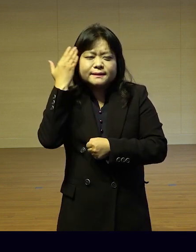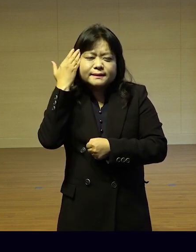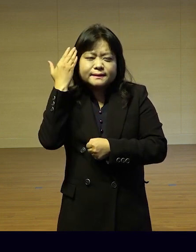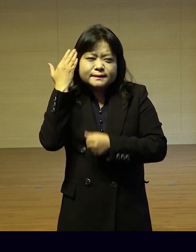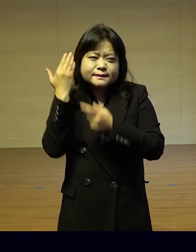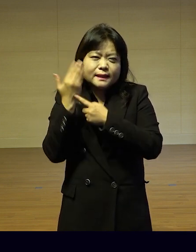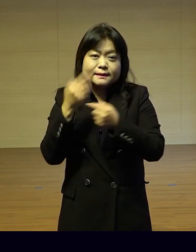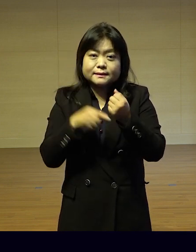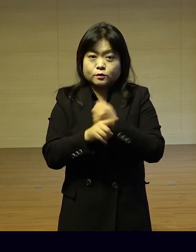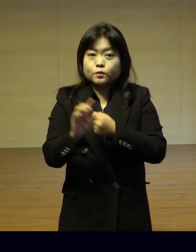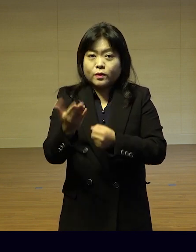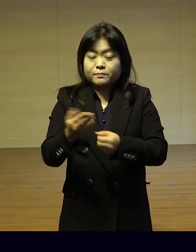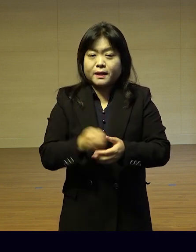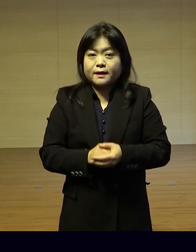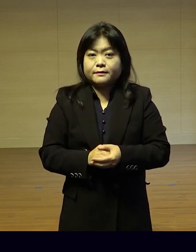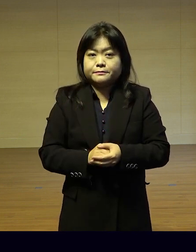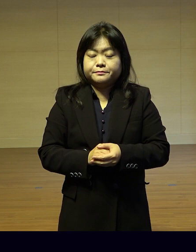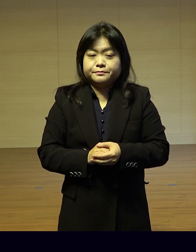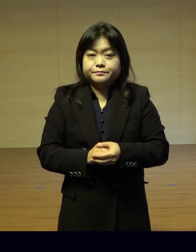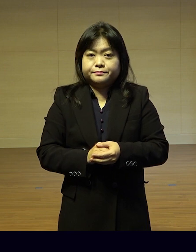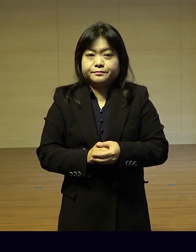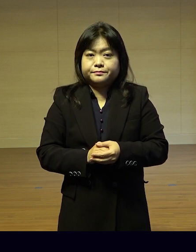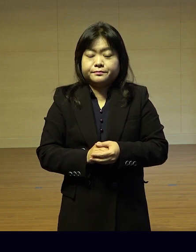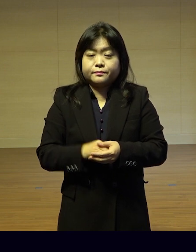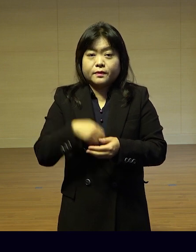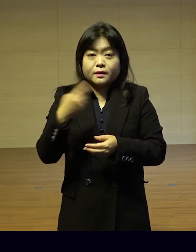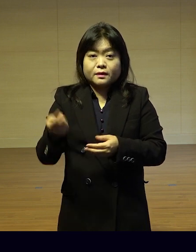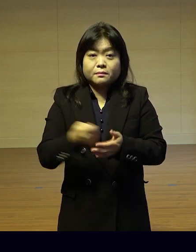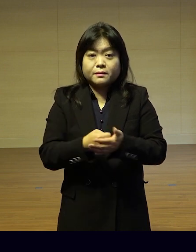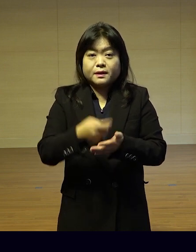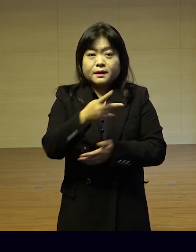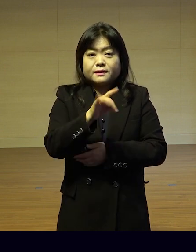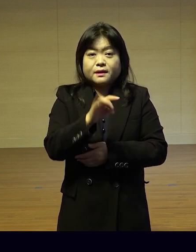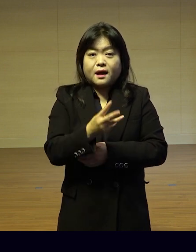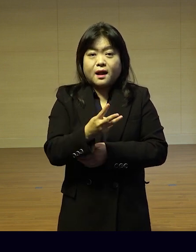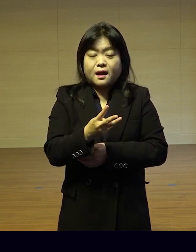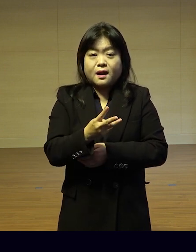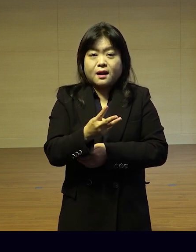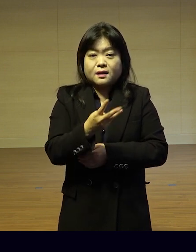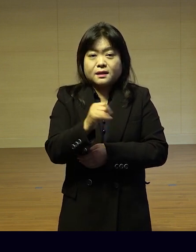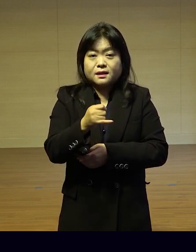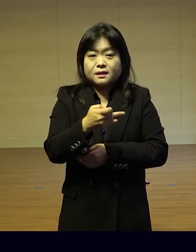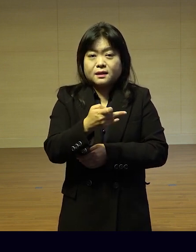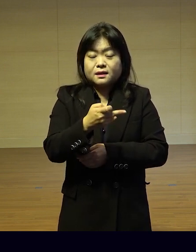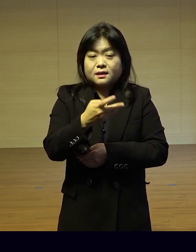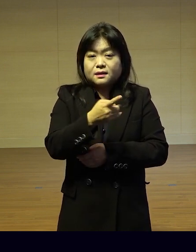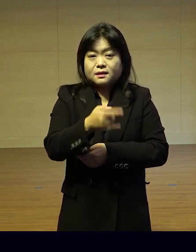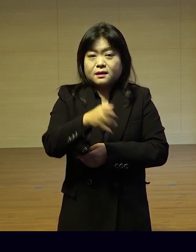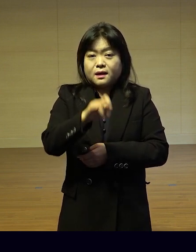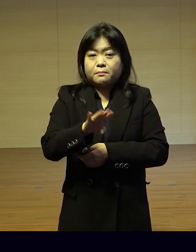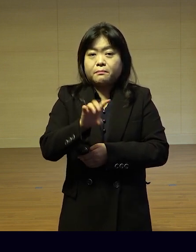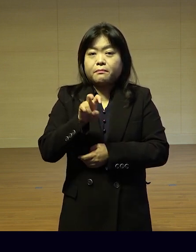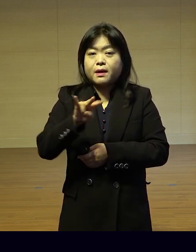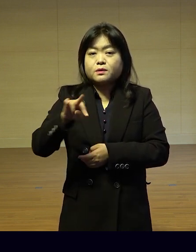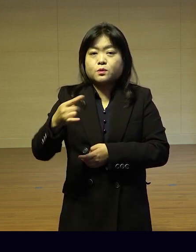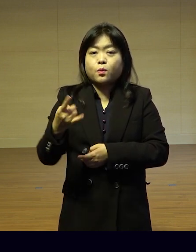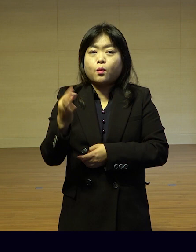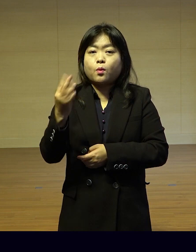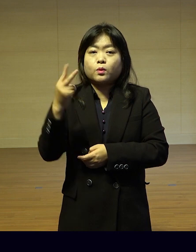뜻, 이렇게 해석할 수도 있습니다. 그다음에 해 디알렉틱의 메토더스, 메소드 할 때 변증적